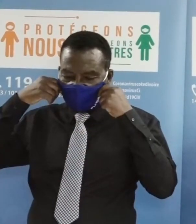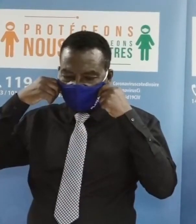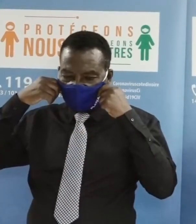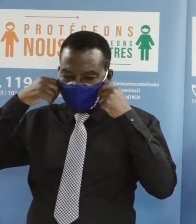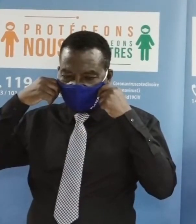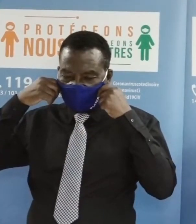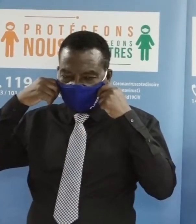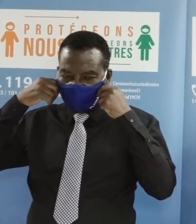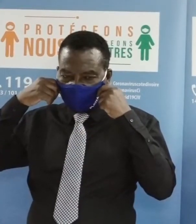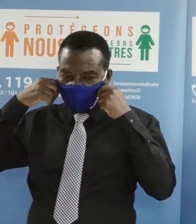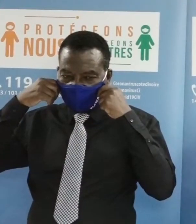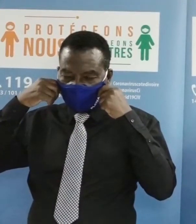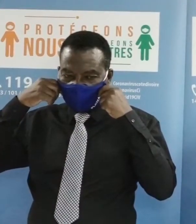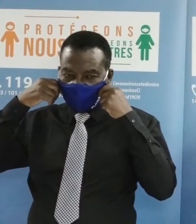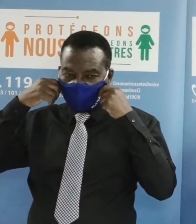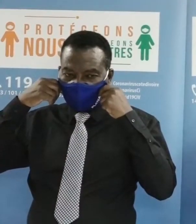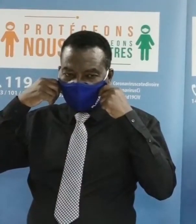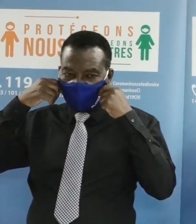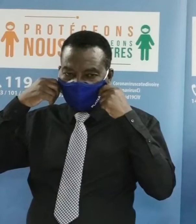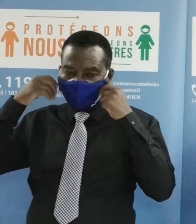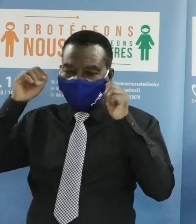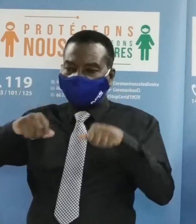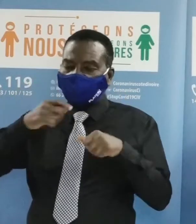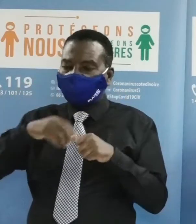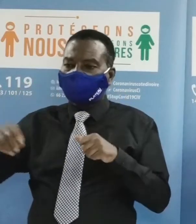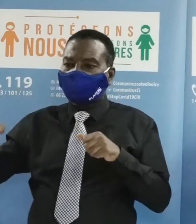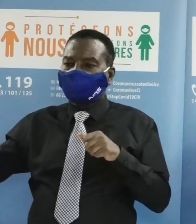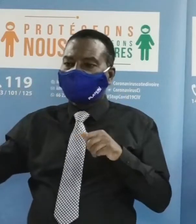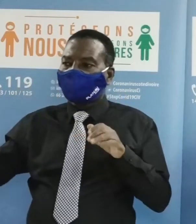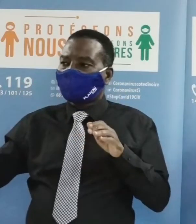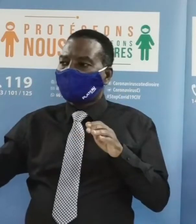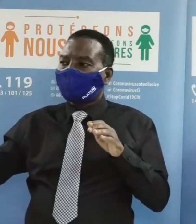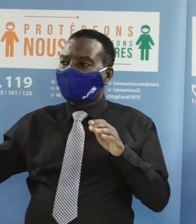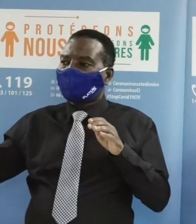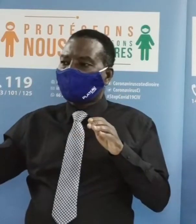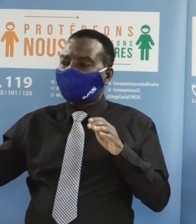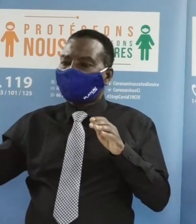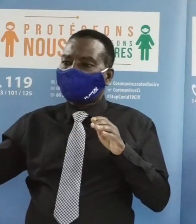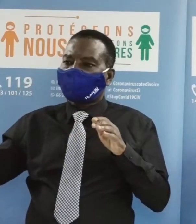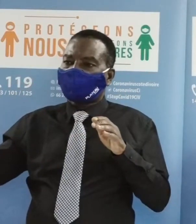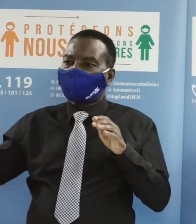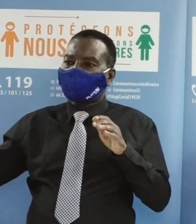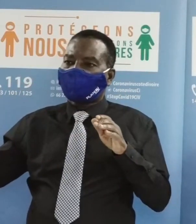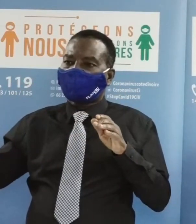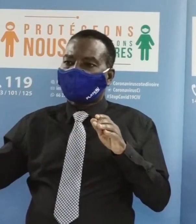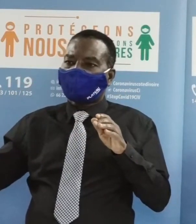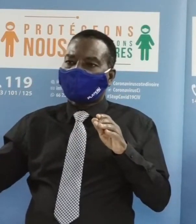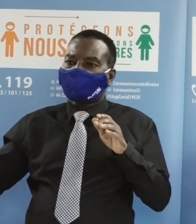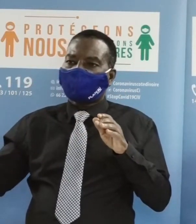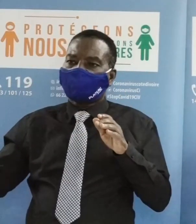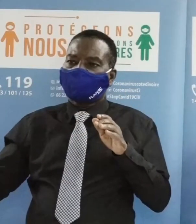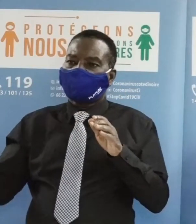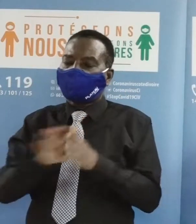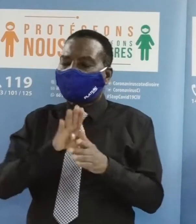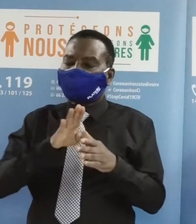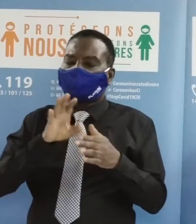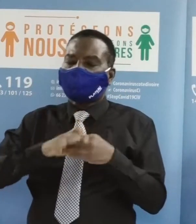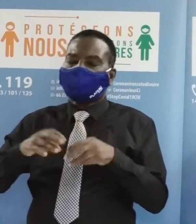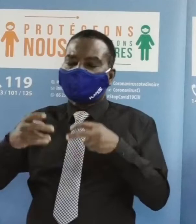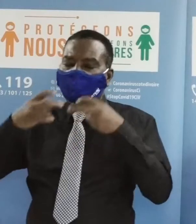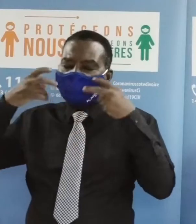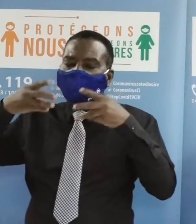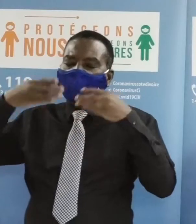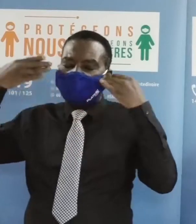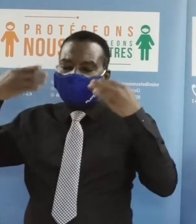cache nez oui peut-il nous priver d'oxygène donc voilà quelques remarques